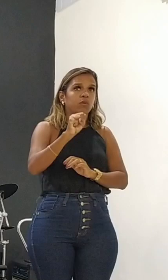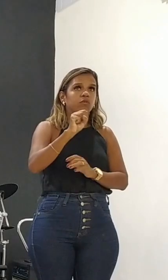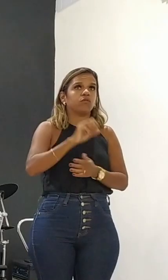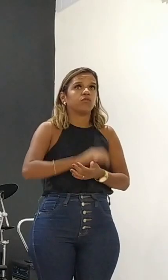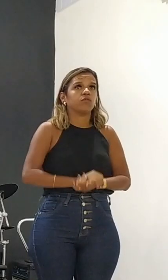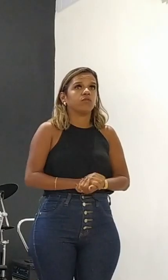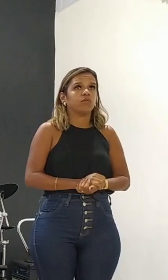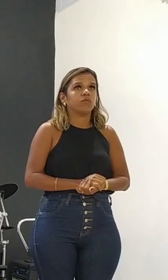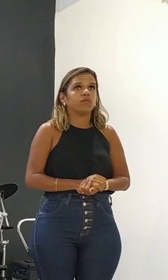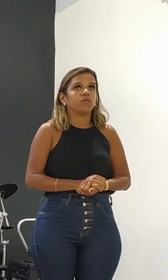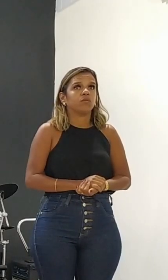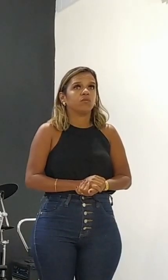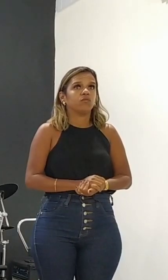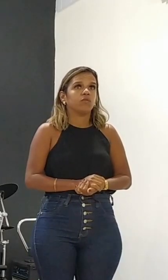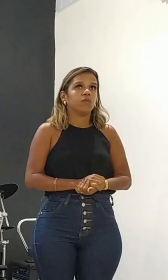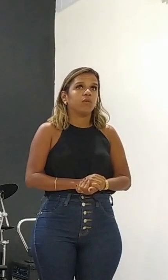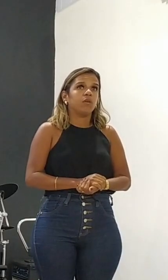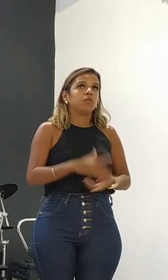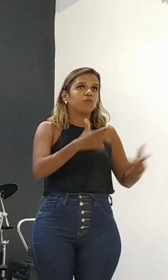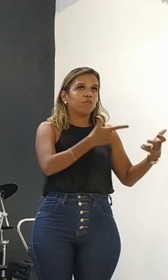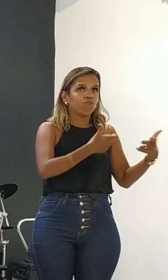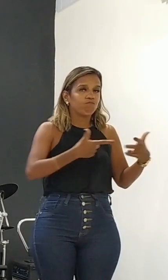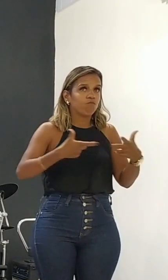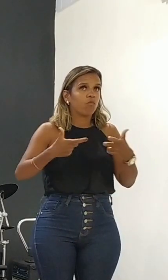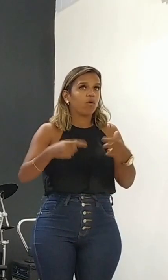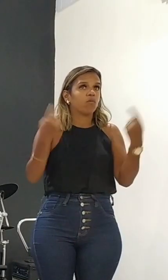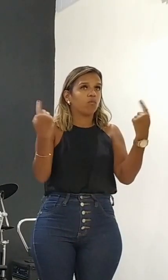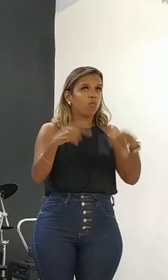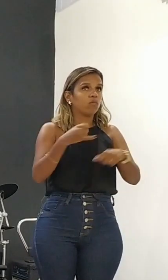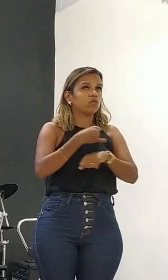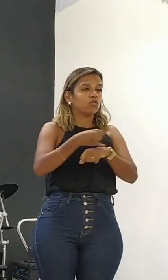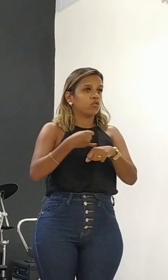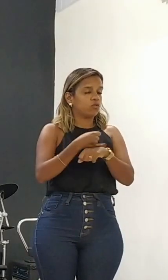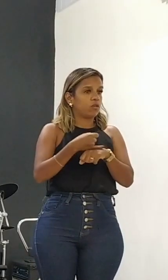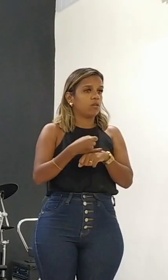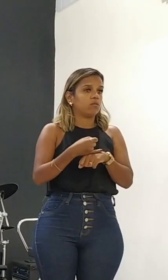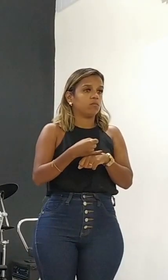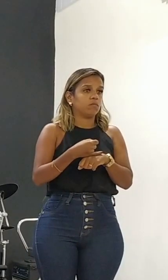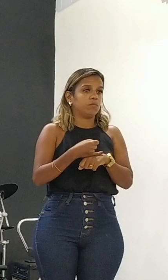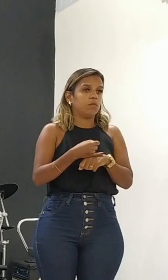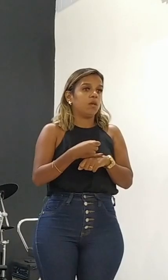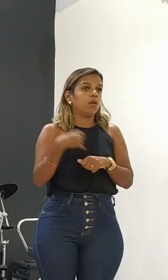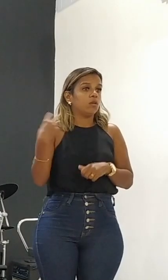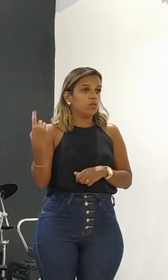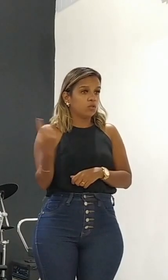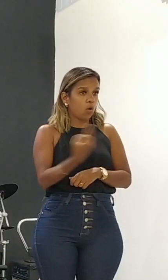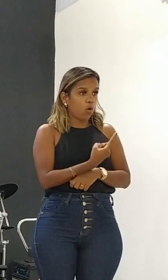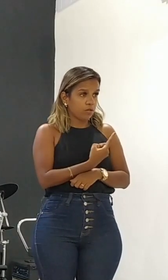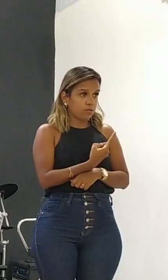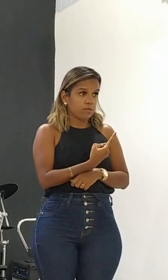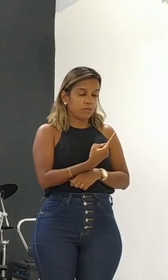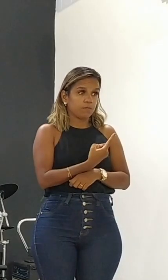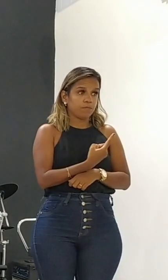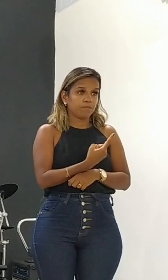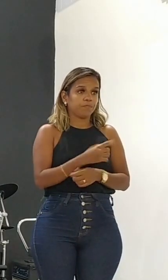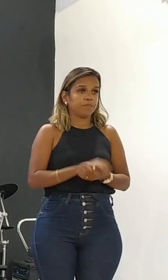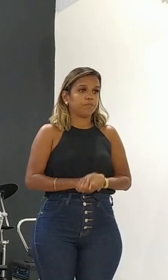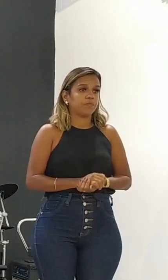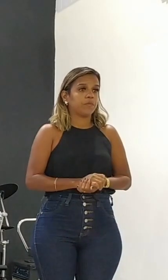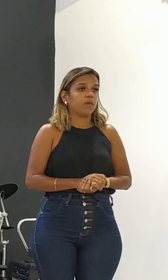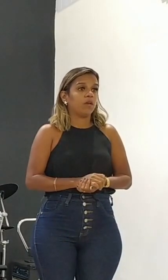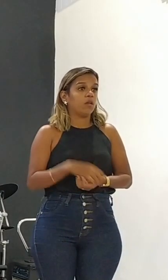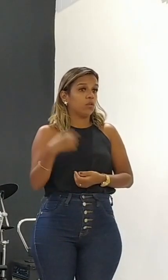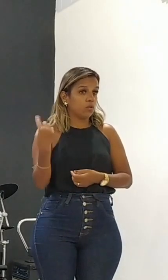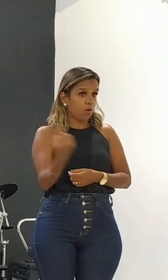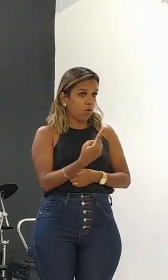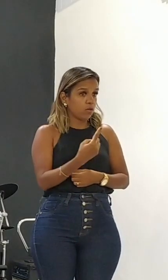nos desviarem do seu intento. Versículo 9: porém nós, veja bem qual a atitude de Neemias,